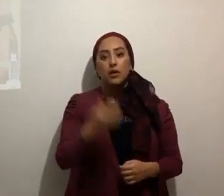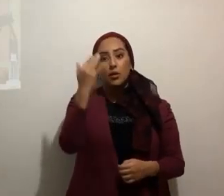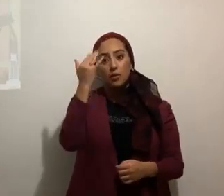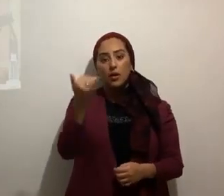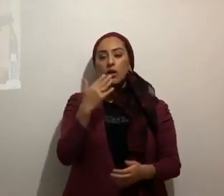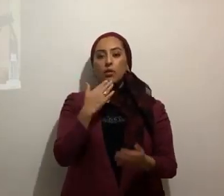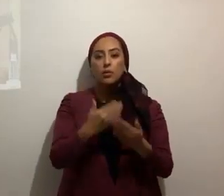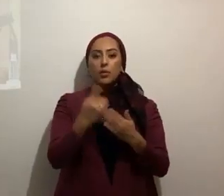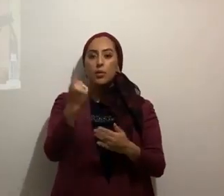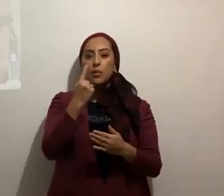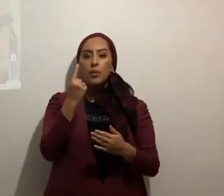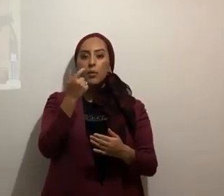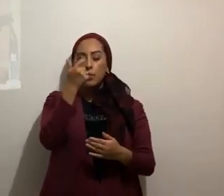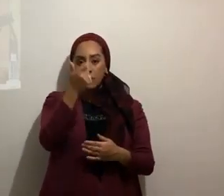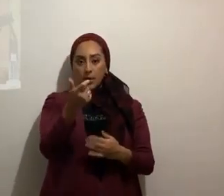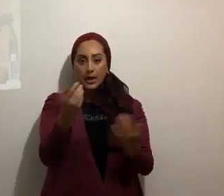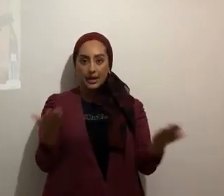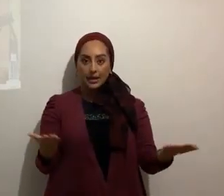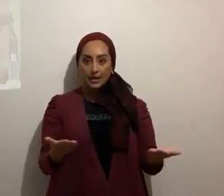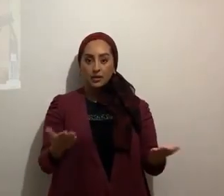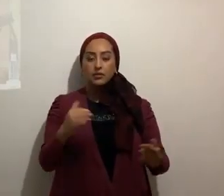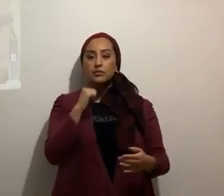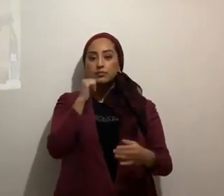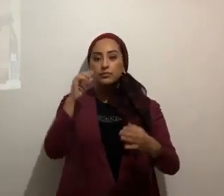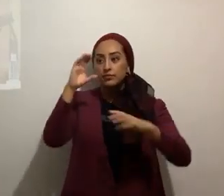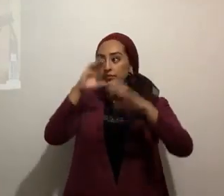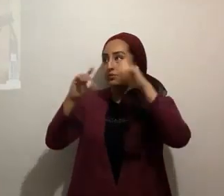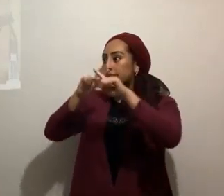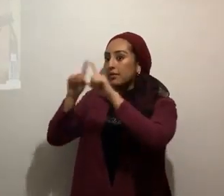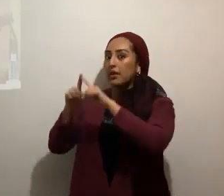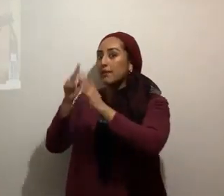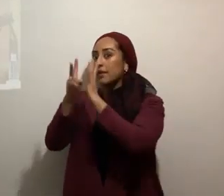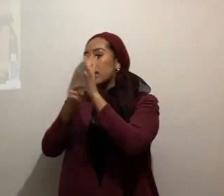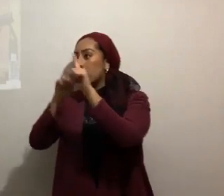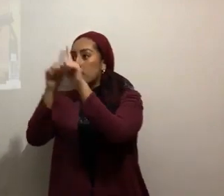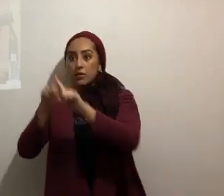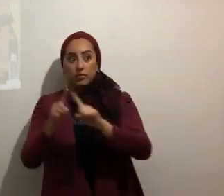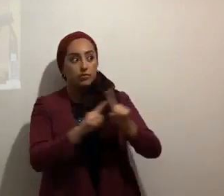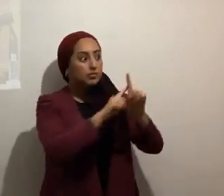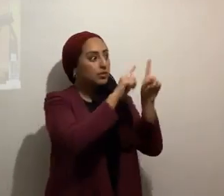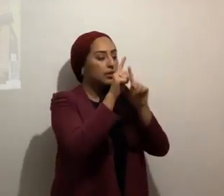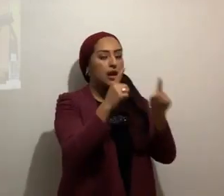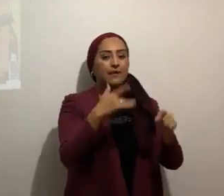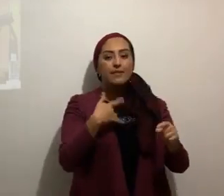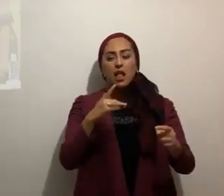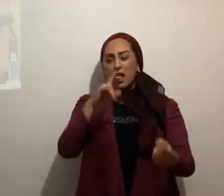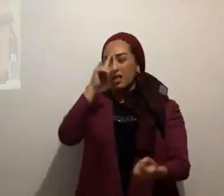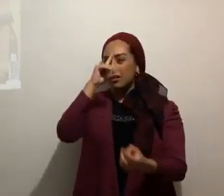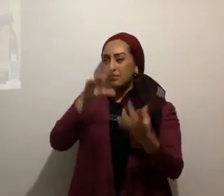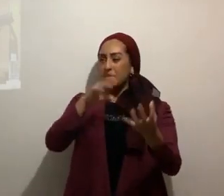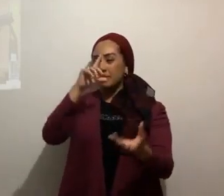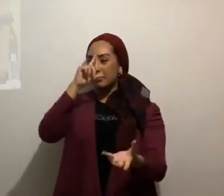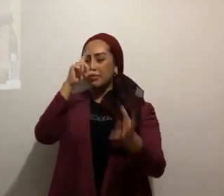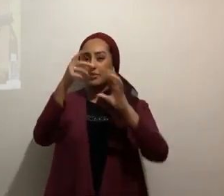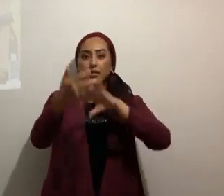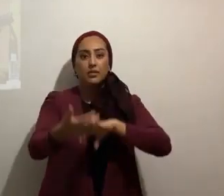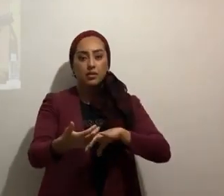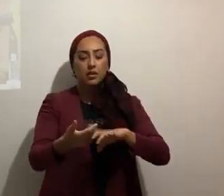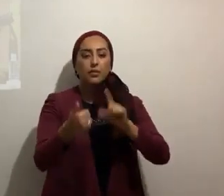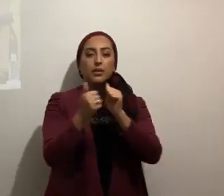es bueno que nada más te conectes aquí y no busques por acá, por allá, porque te van a confundir con reencarnación, que no existe, con